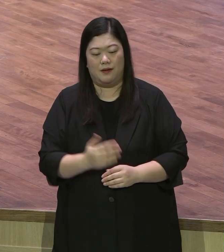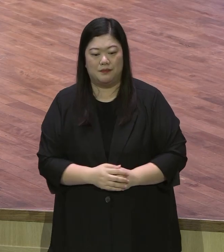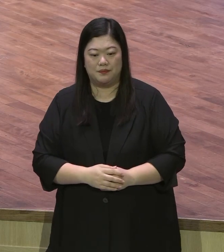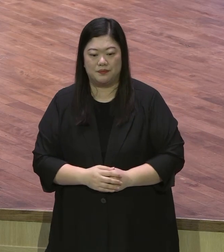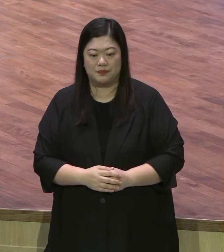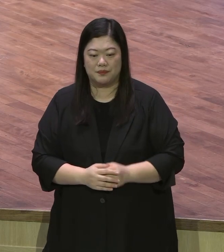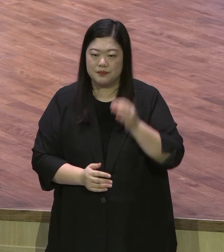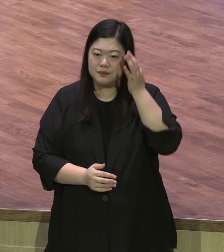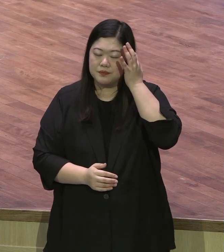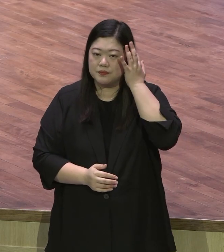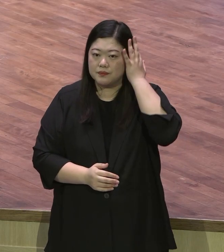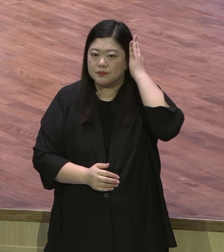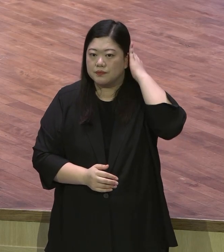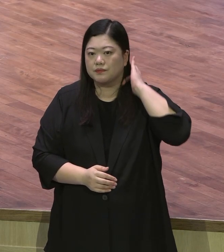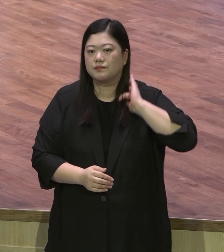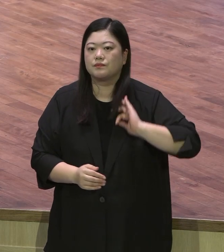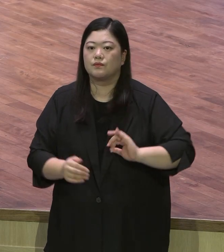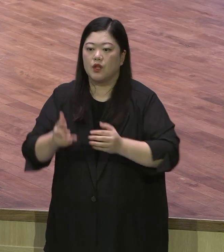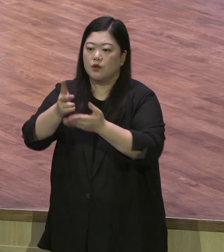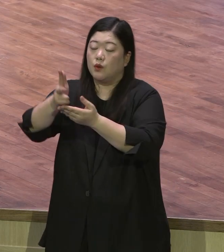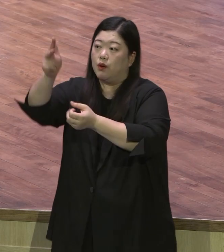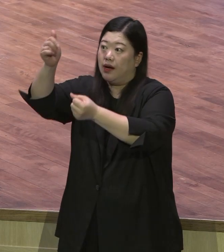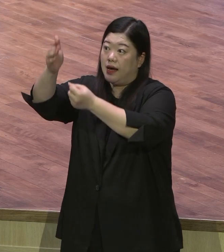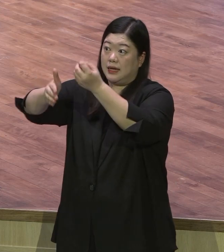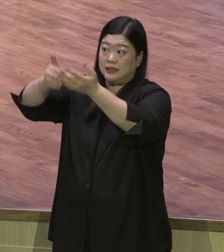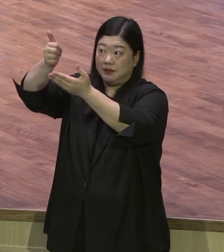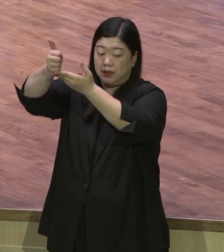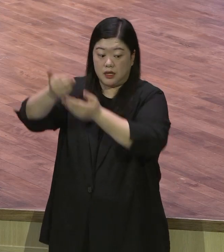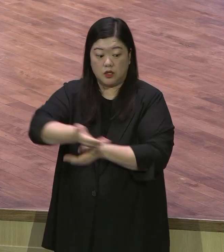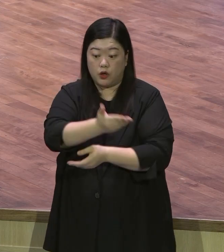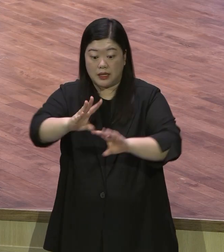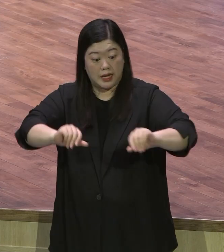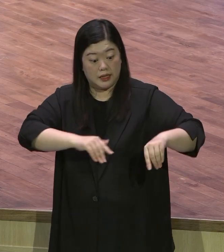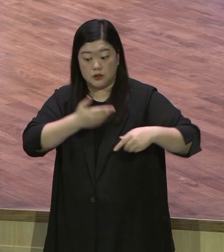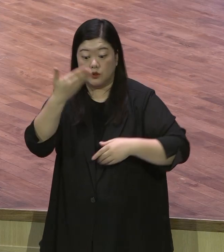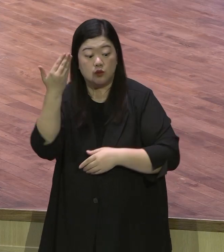너희 조상의 하나님 여호와께서 너에게 주시는 땅에 들어가서